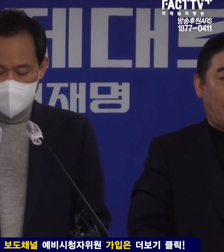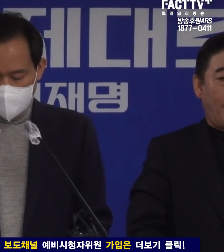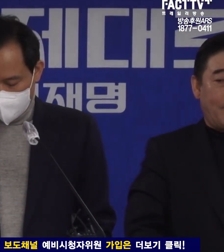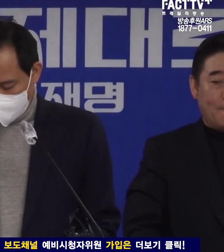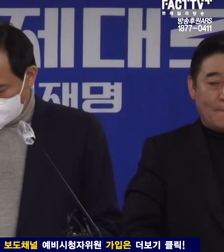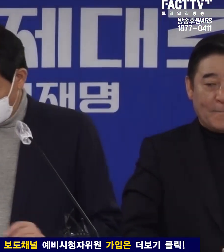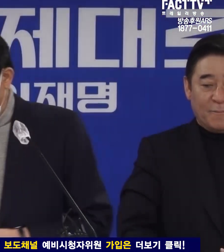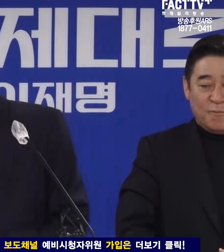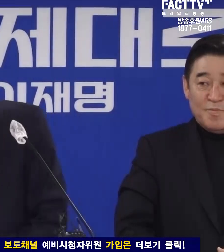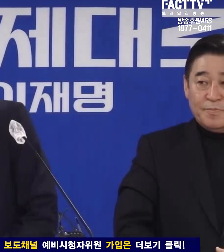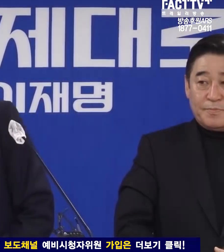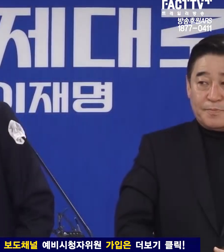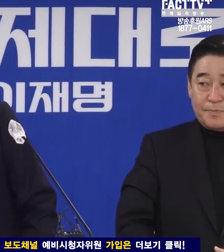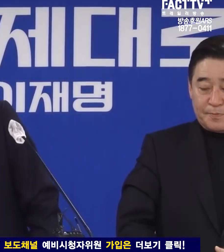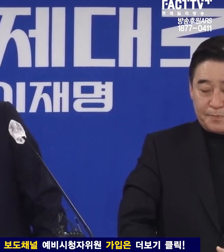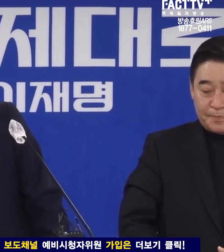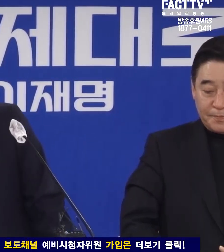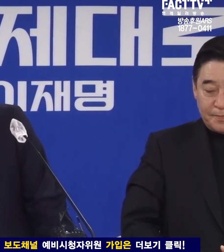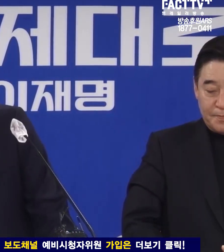네.